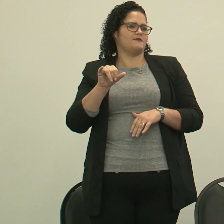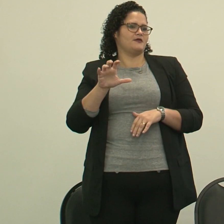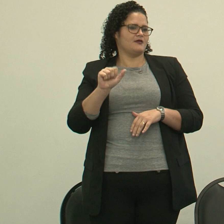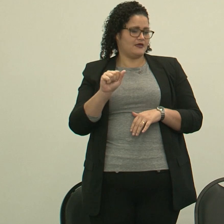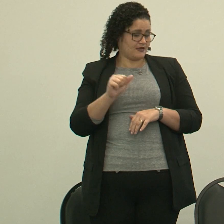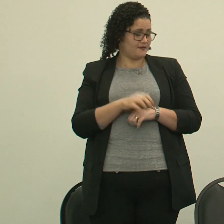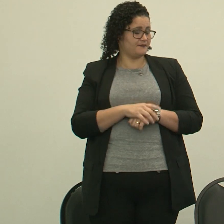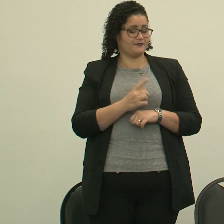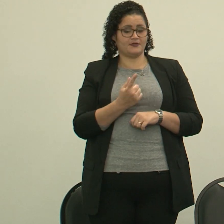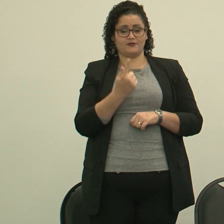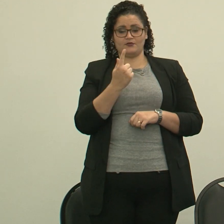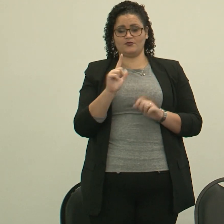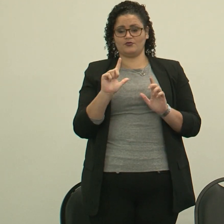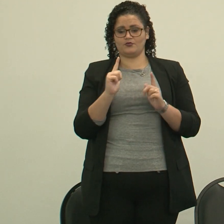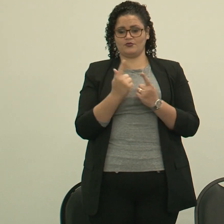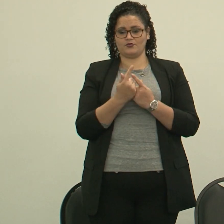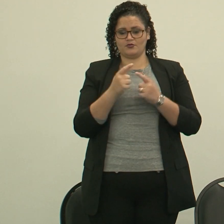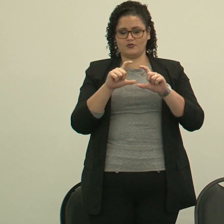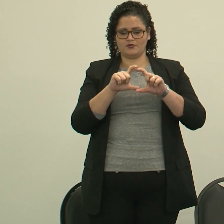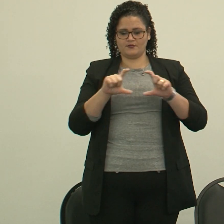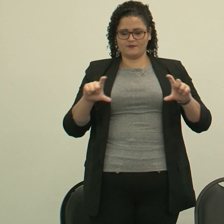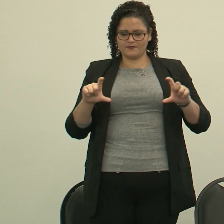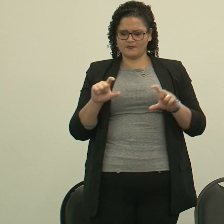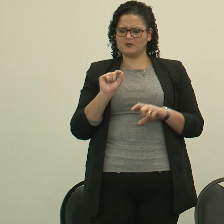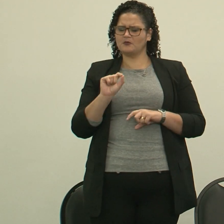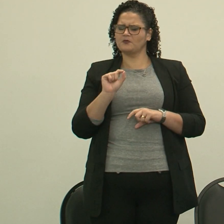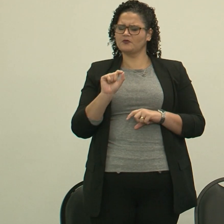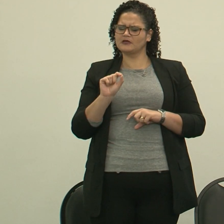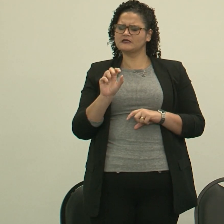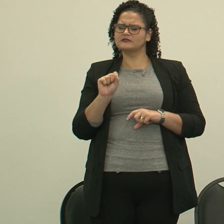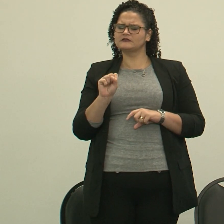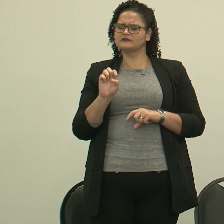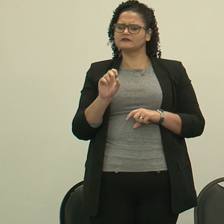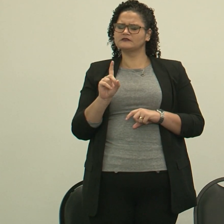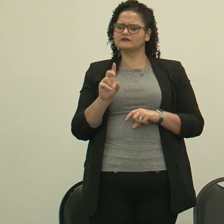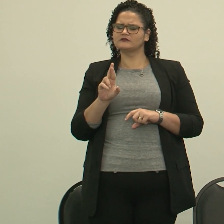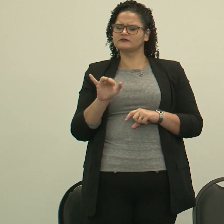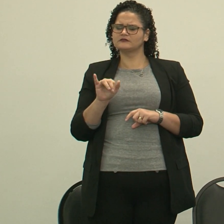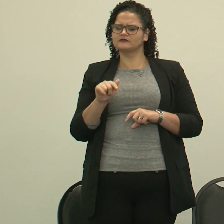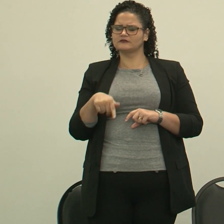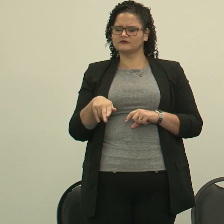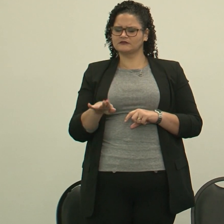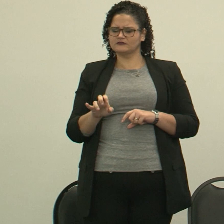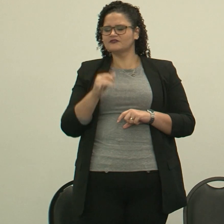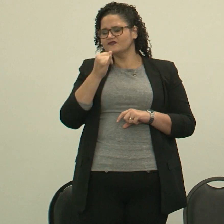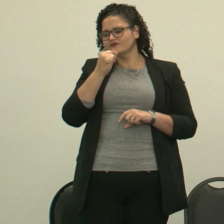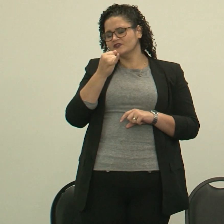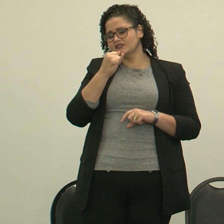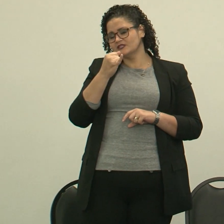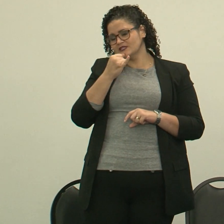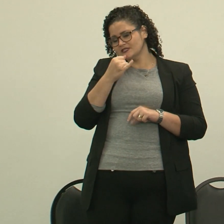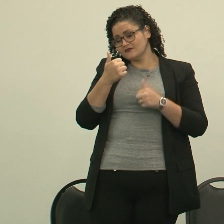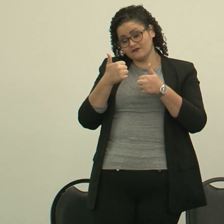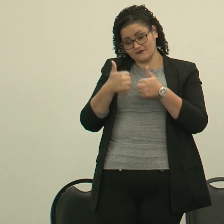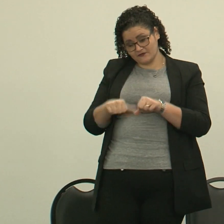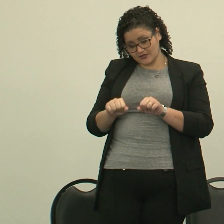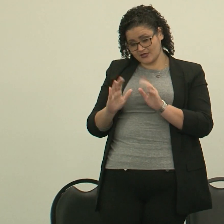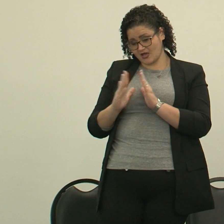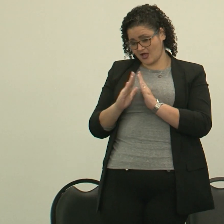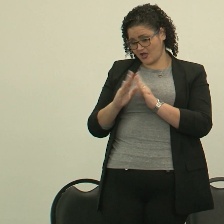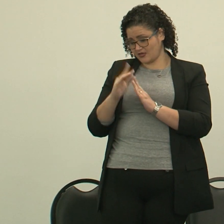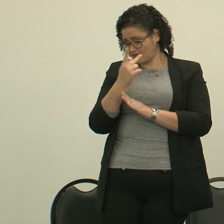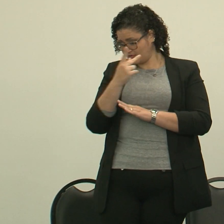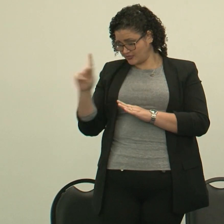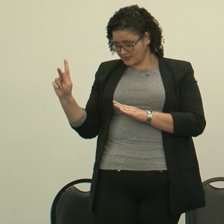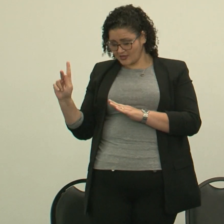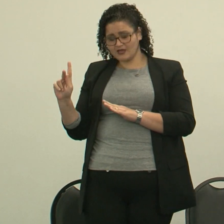1. A segunda tirinha. O que foi, Cedric? Não gostou de posar, de ficar, né? De ficar na casa dele?